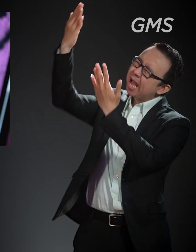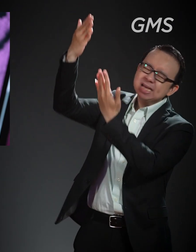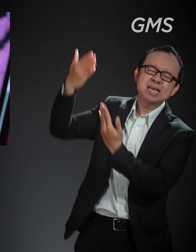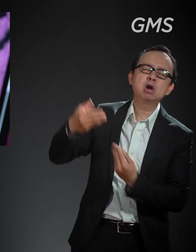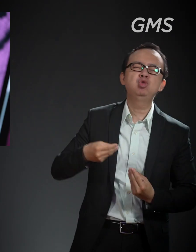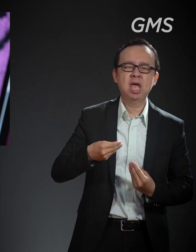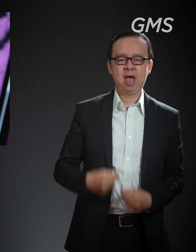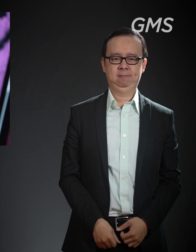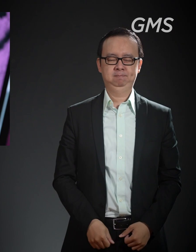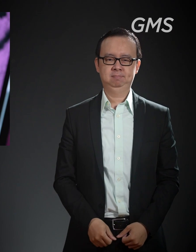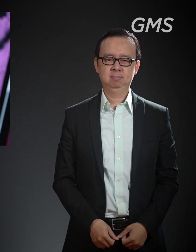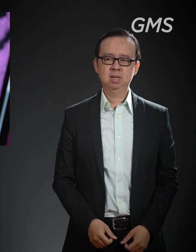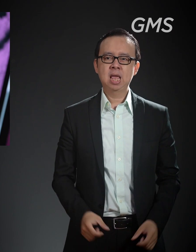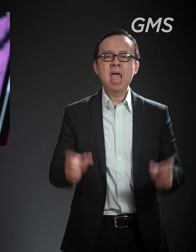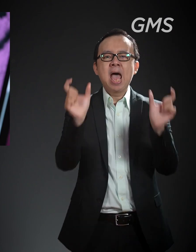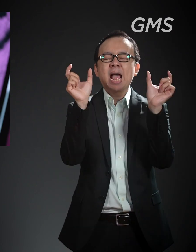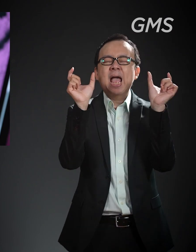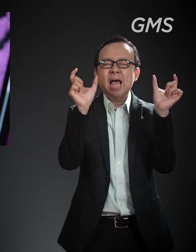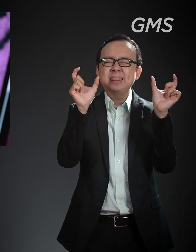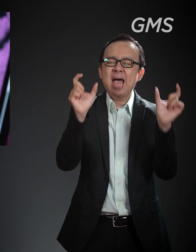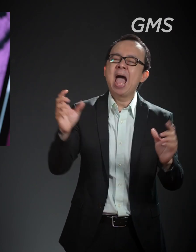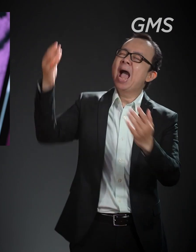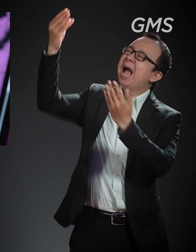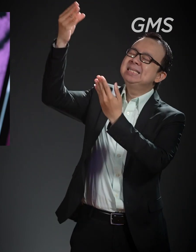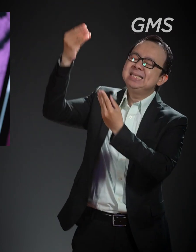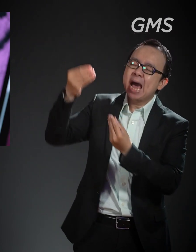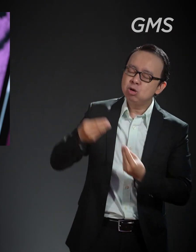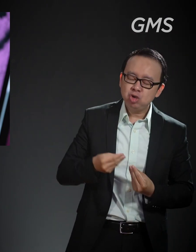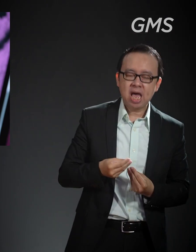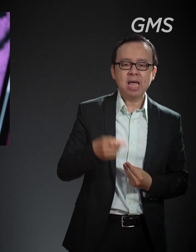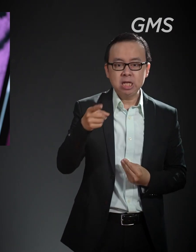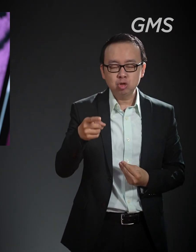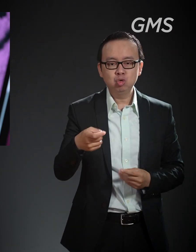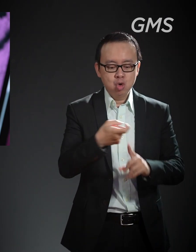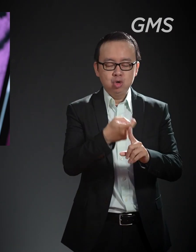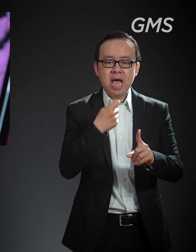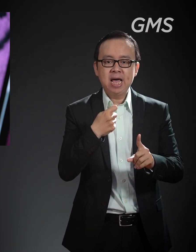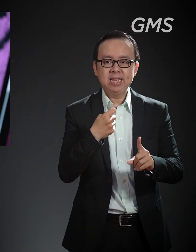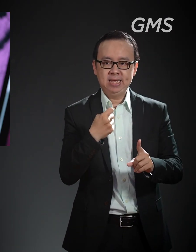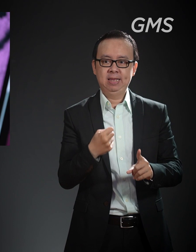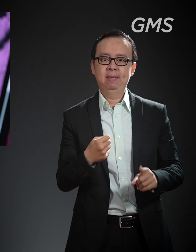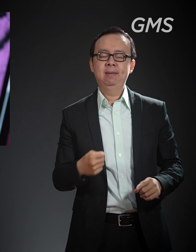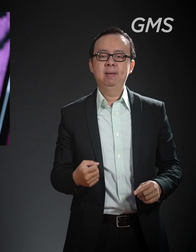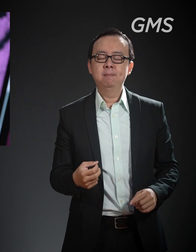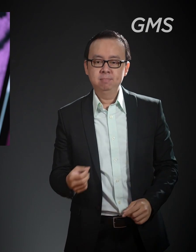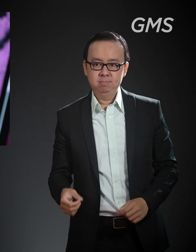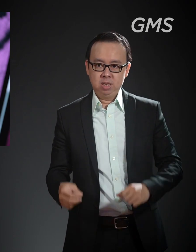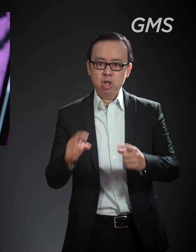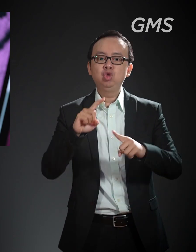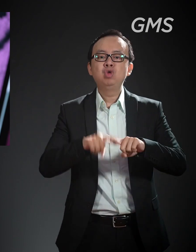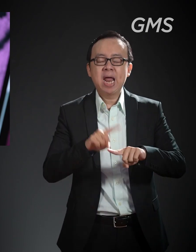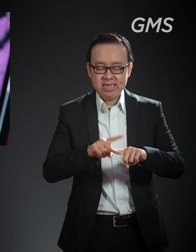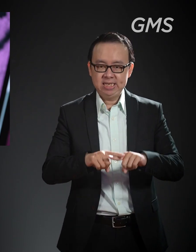Kata kasih karunia diambil dari bahasa Yunani charis,